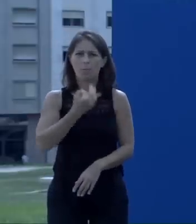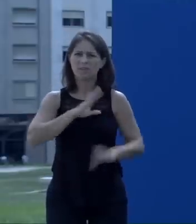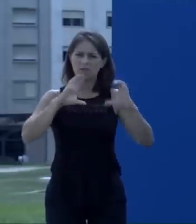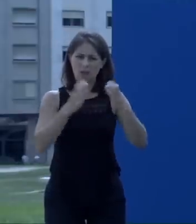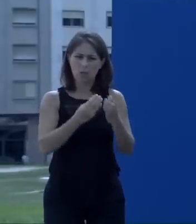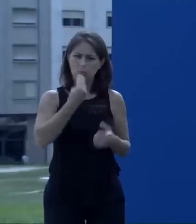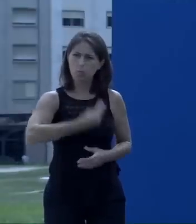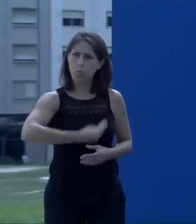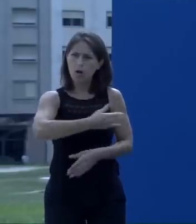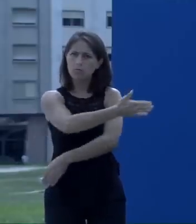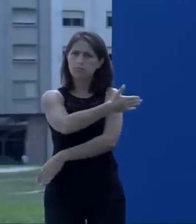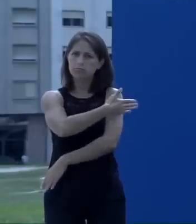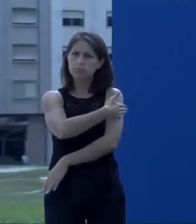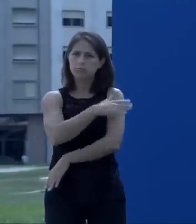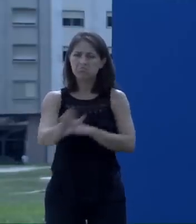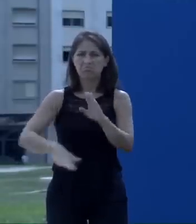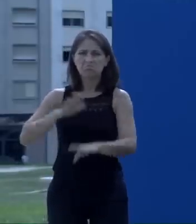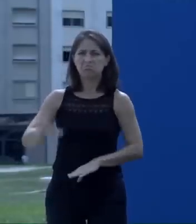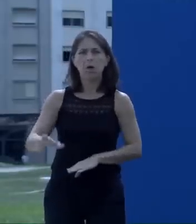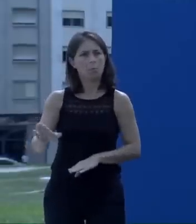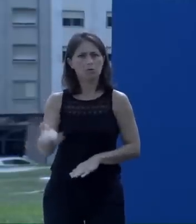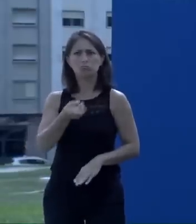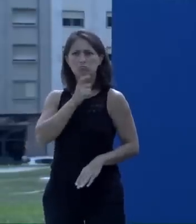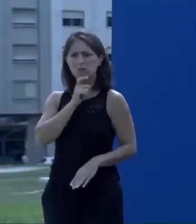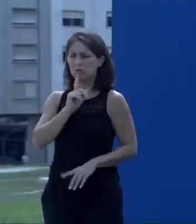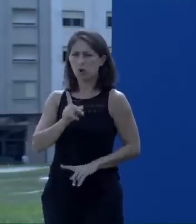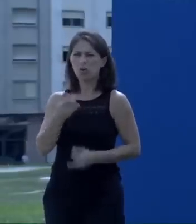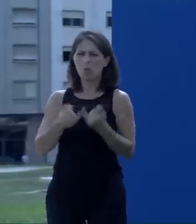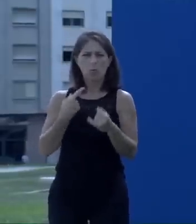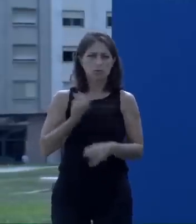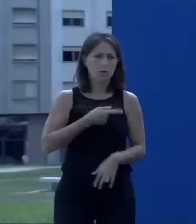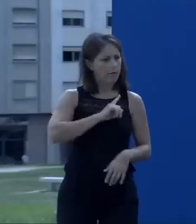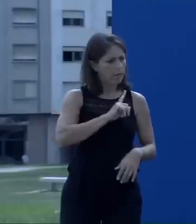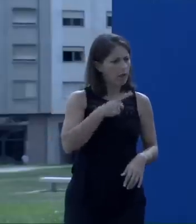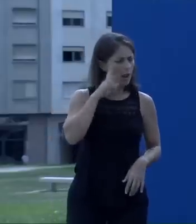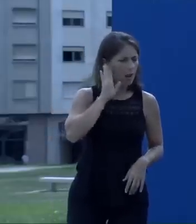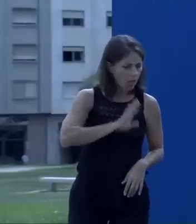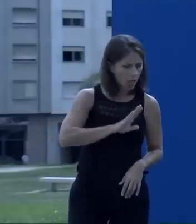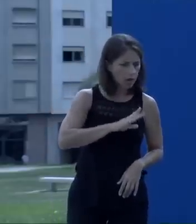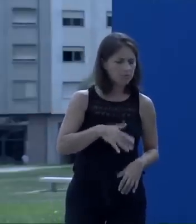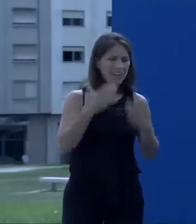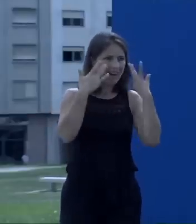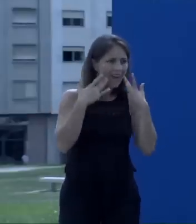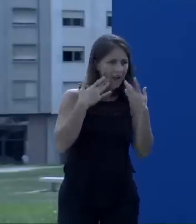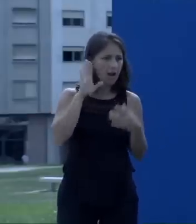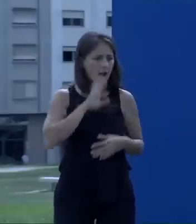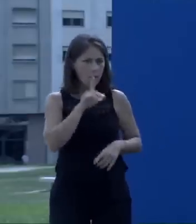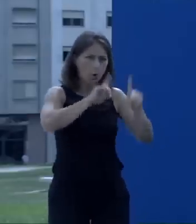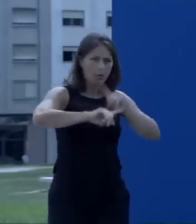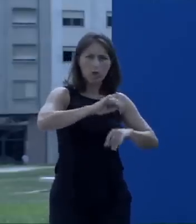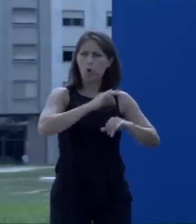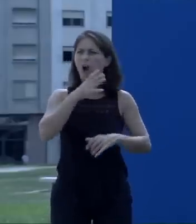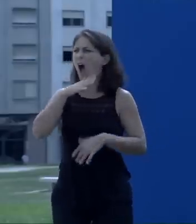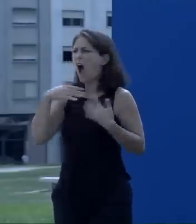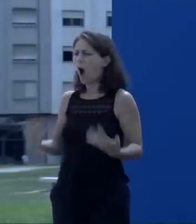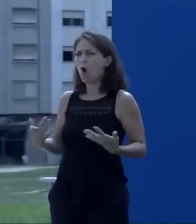equipo. Deixar de ocuparme do que era legal ou ilegal para poder ocuparme por fin plenamente do que era xusto e do que era